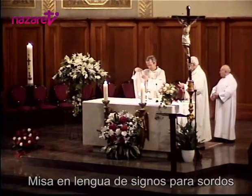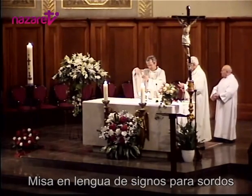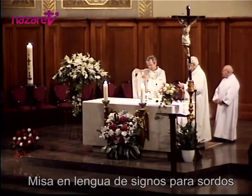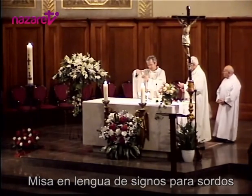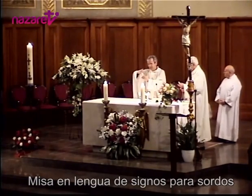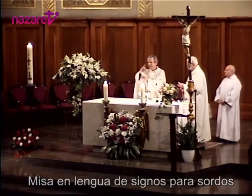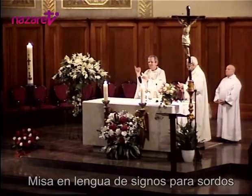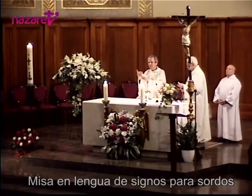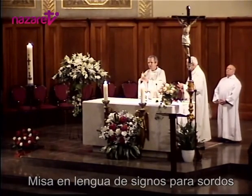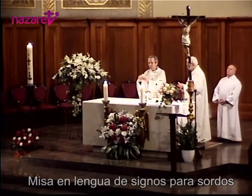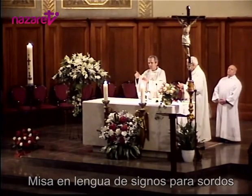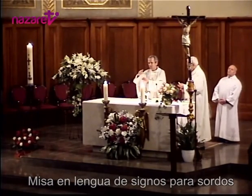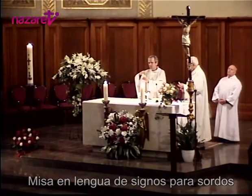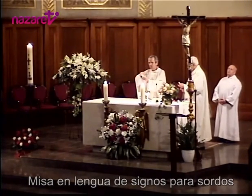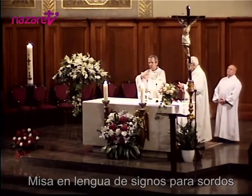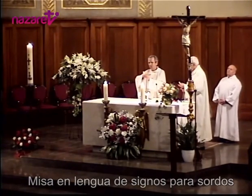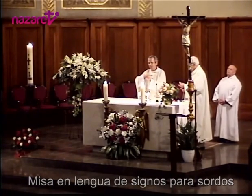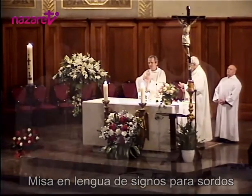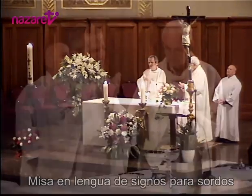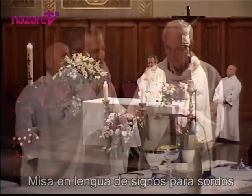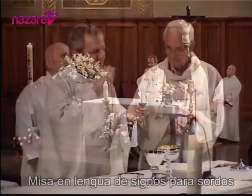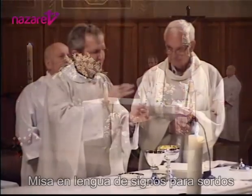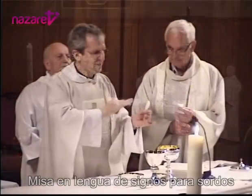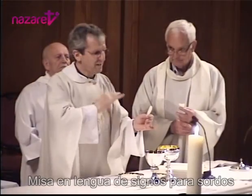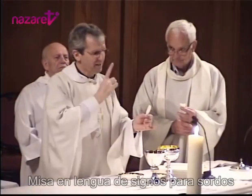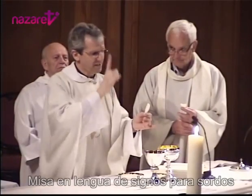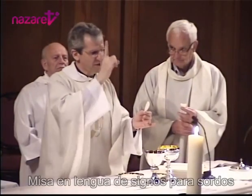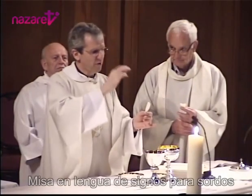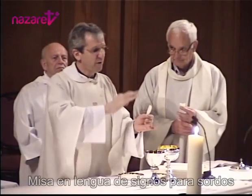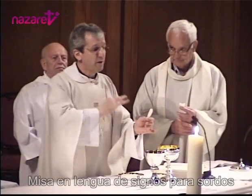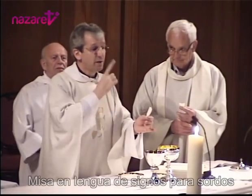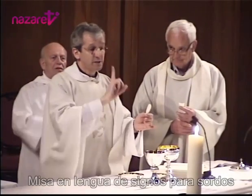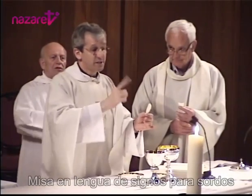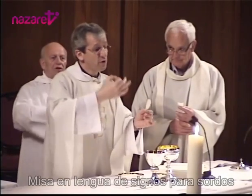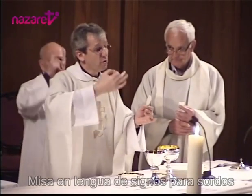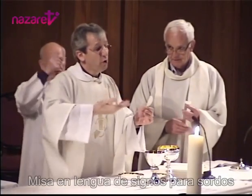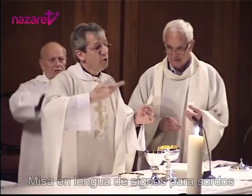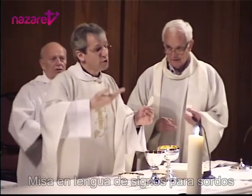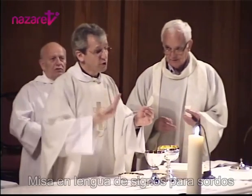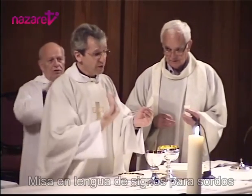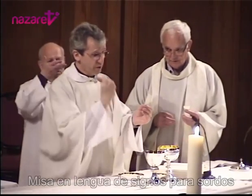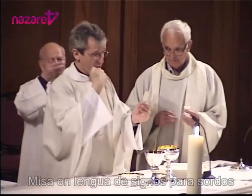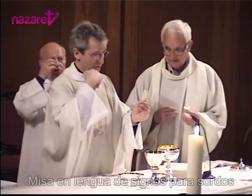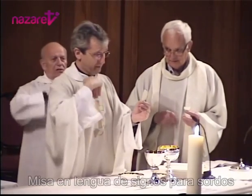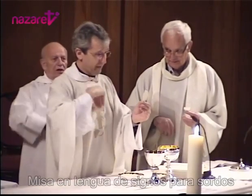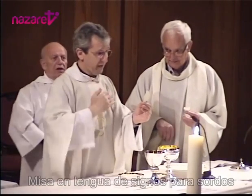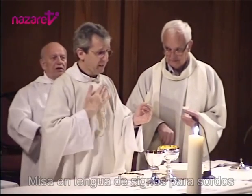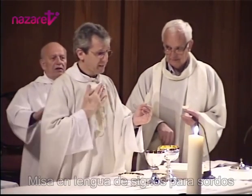mundo. Dichosos los invitados a la cena del Señor. Señor, no soy digno de que entres en